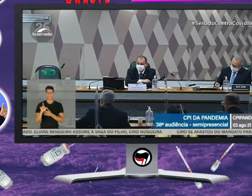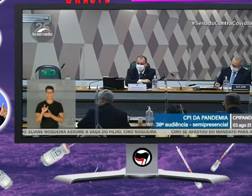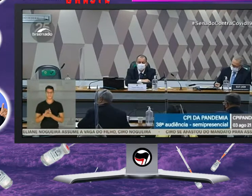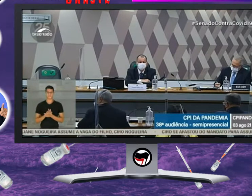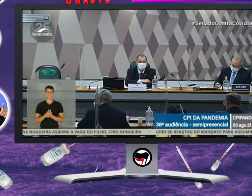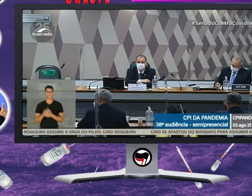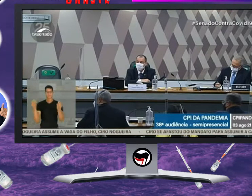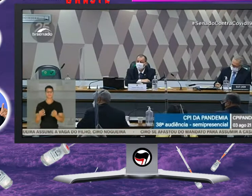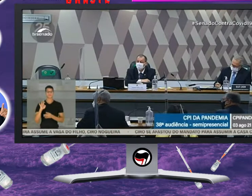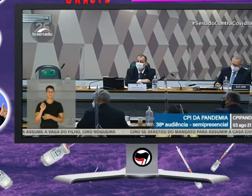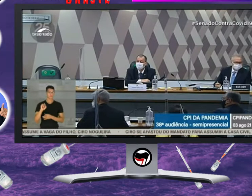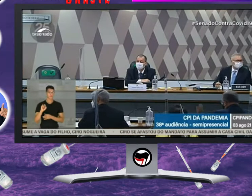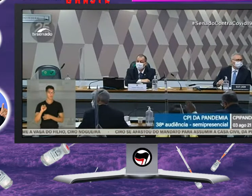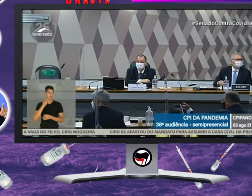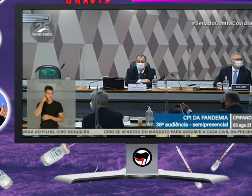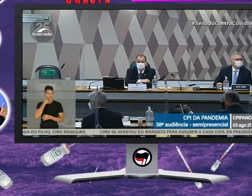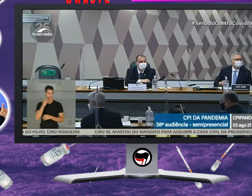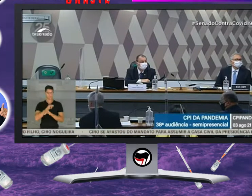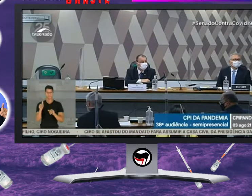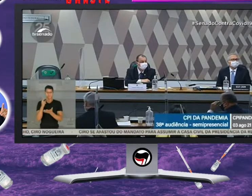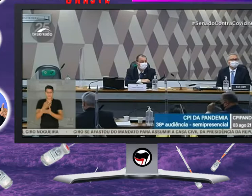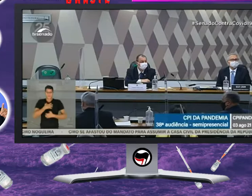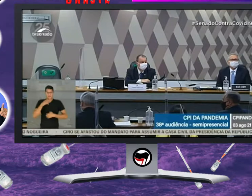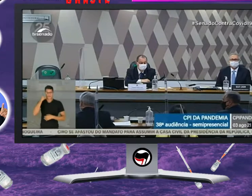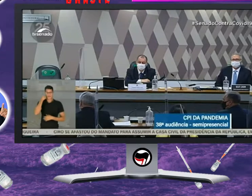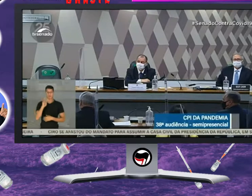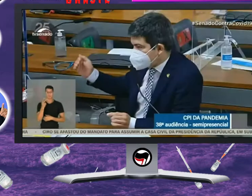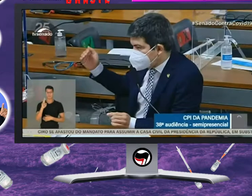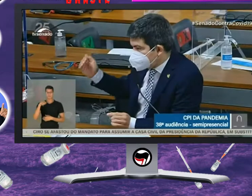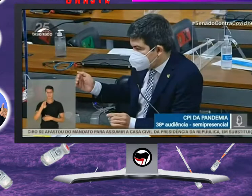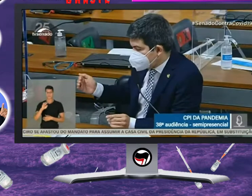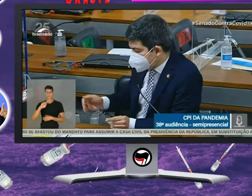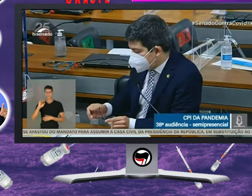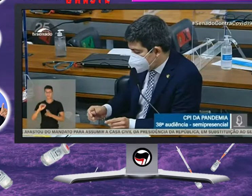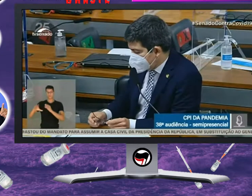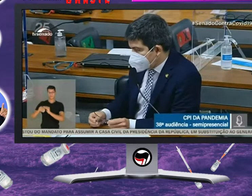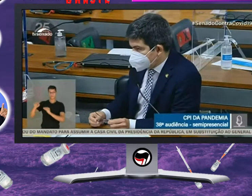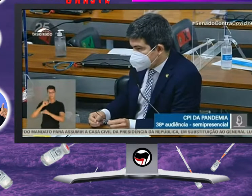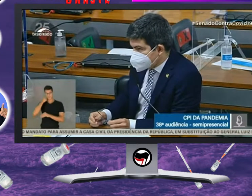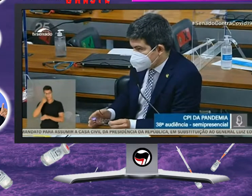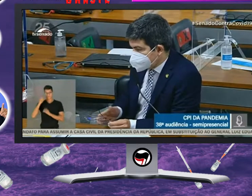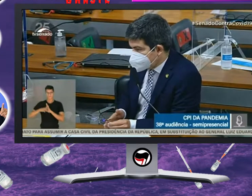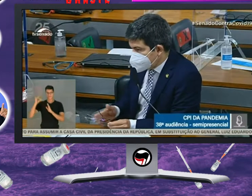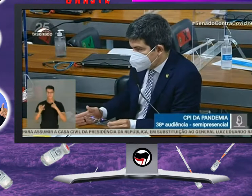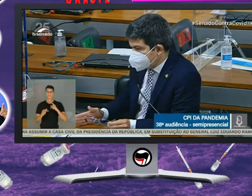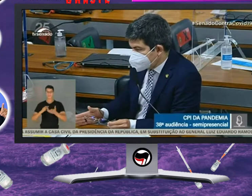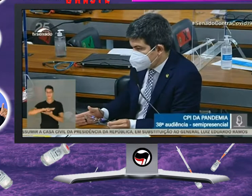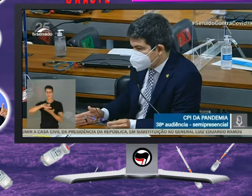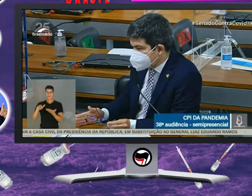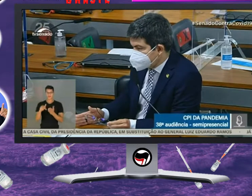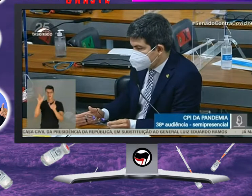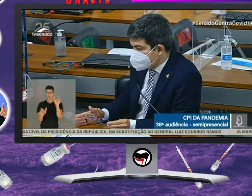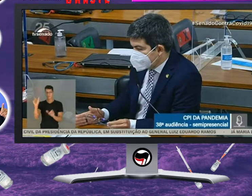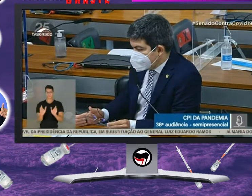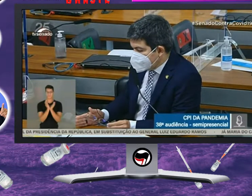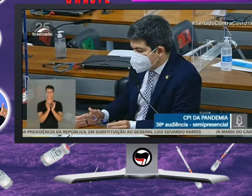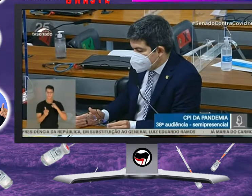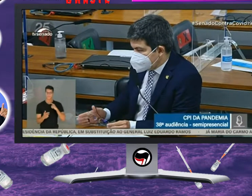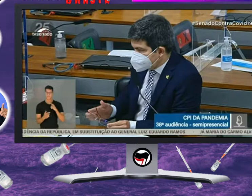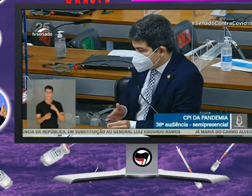Perfeito, mas esse senador, é que no mesmo sentido do senador Humberto, e até para corroborar o que o senador Humberto aqui destaca, vários membros dessa comissão têm sido